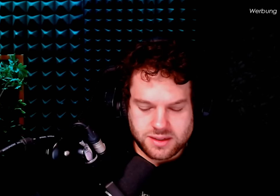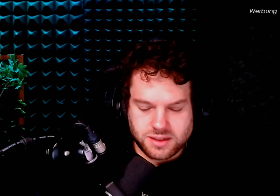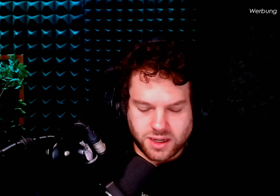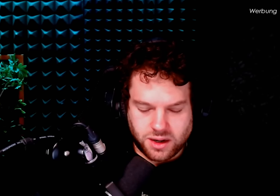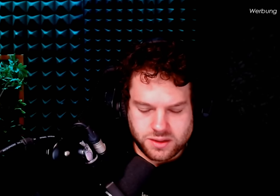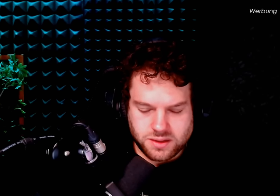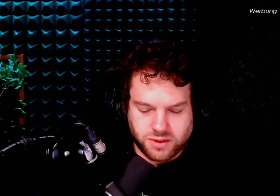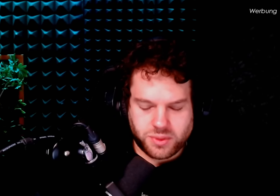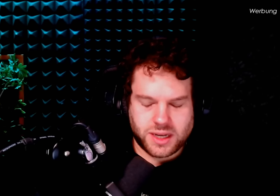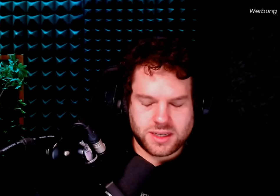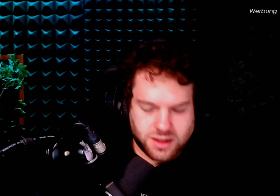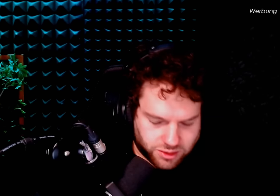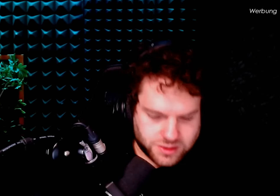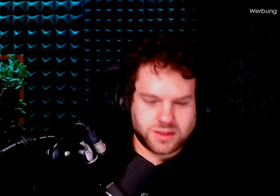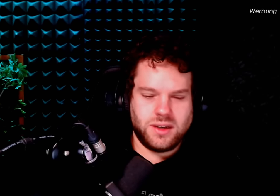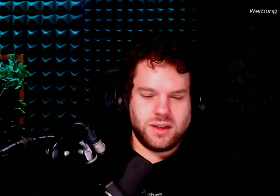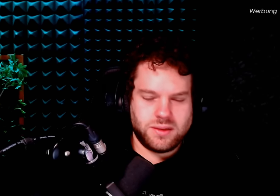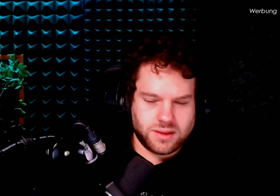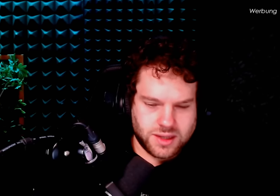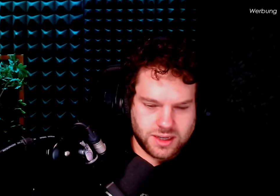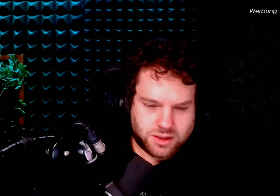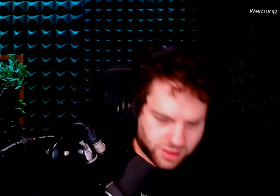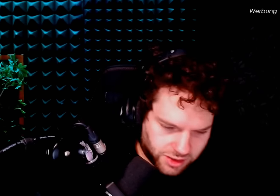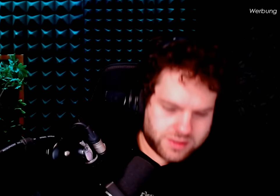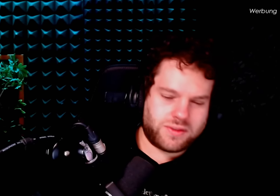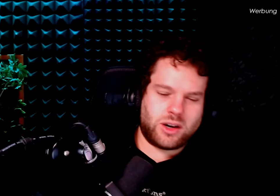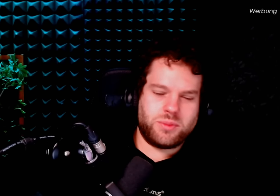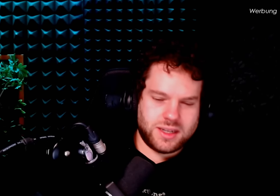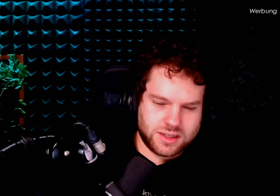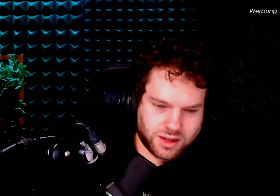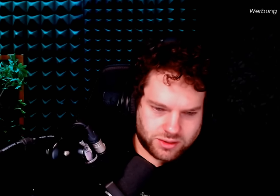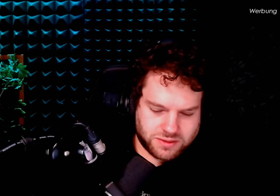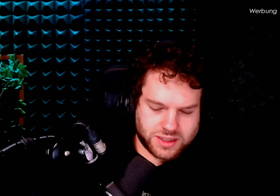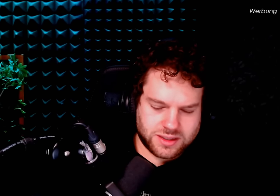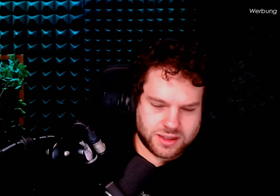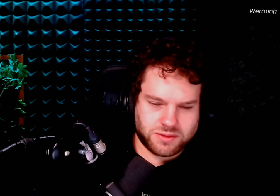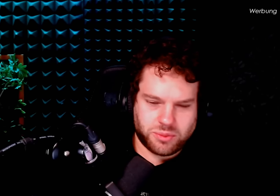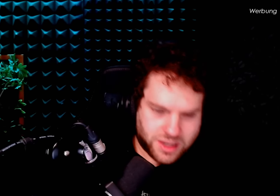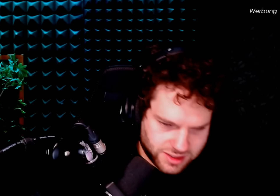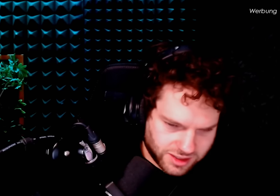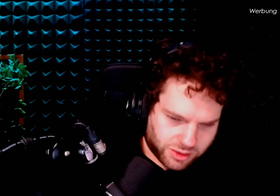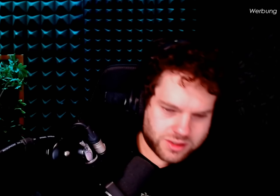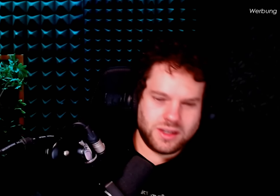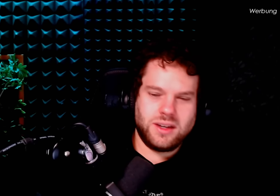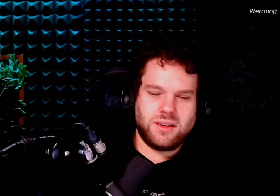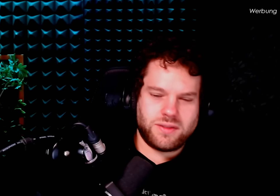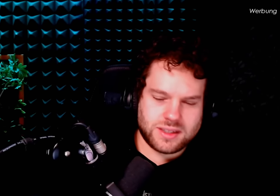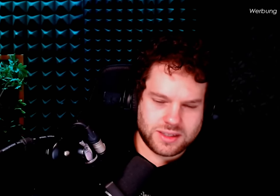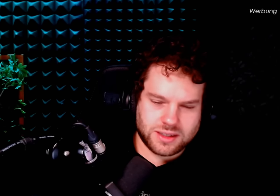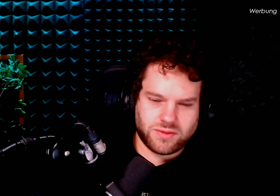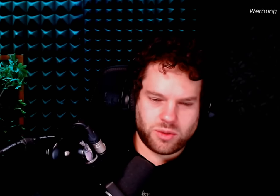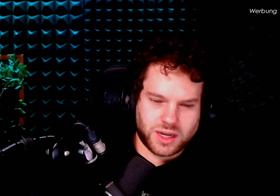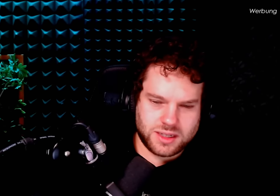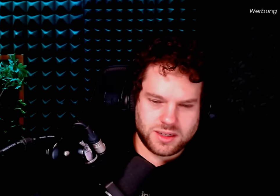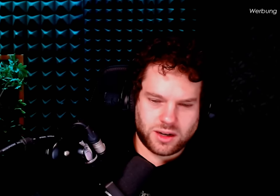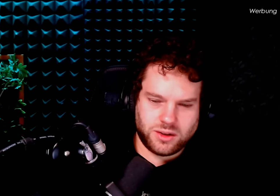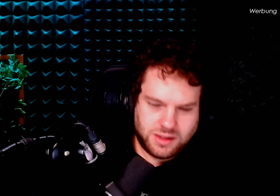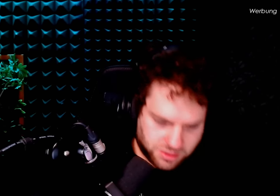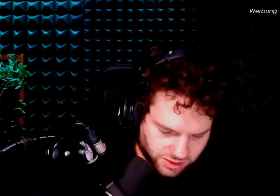Lässt du mich raus? Warum kann ich nicht raus? Die ist doch draußen. Warum kann ich nicht raus? Was ist das? Warum kann ich nicht raus? Was ist das? Warum kann ich nicht raus? Da ist doch